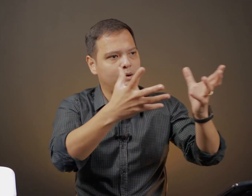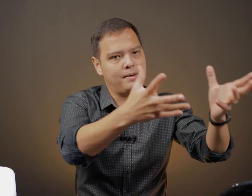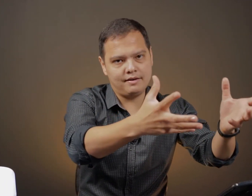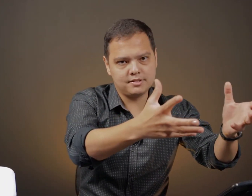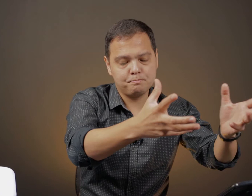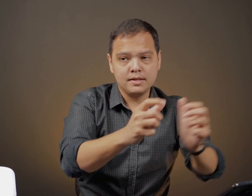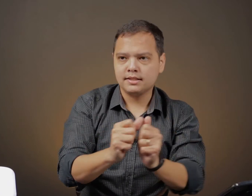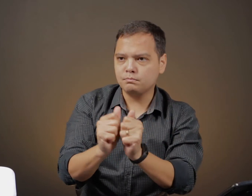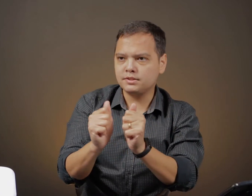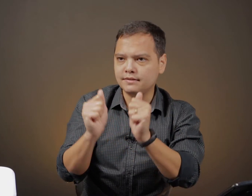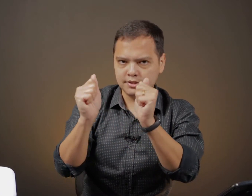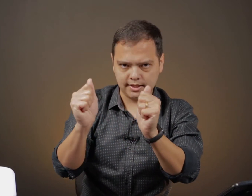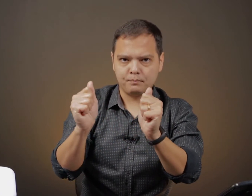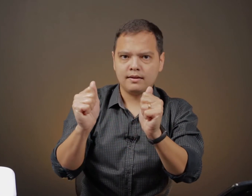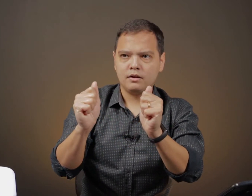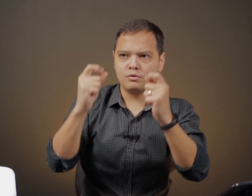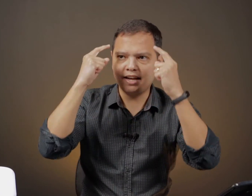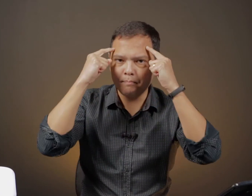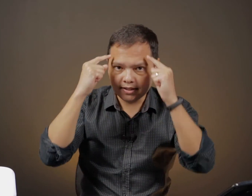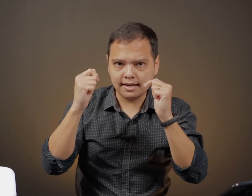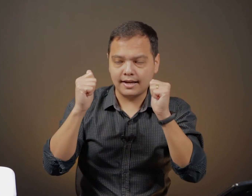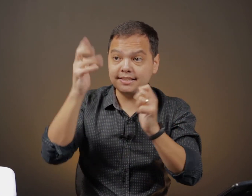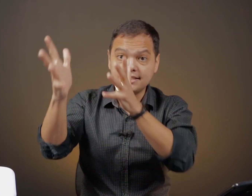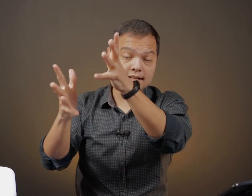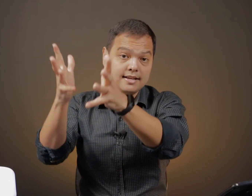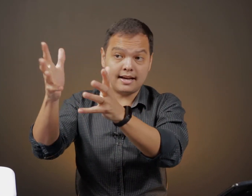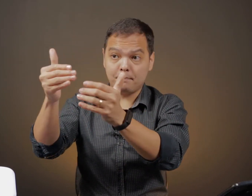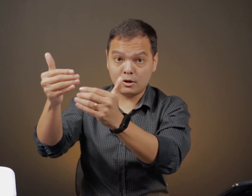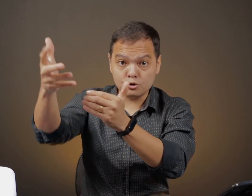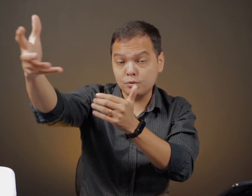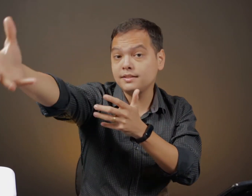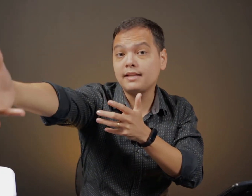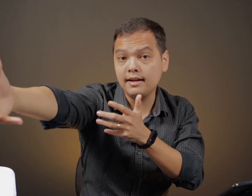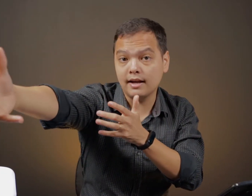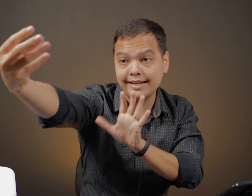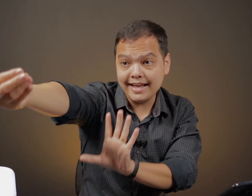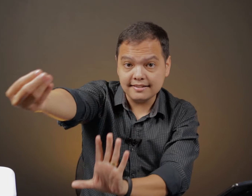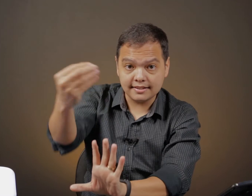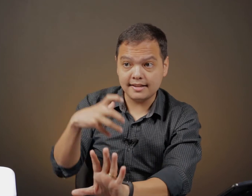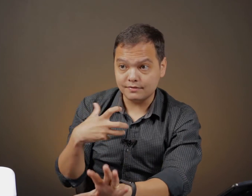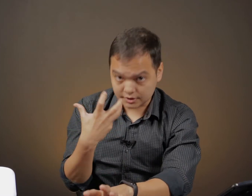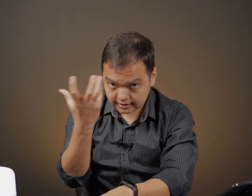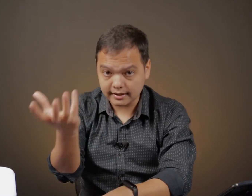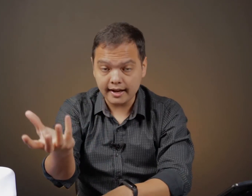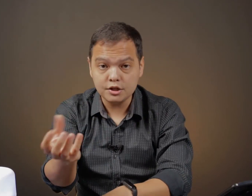em palavras. Então, se você consegue pensar e sinalizar para que o surdo entenda e ele sinalize e você entende,